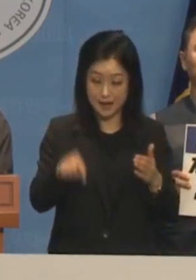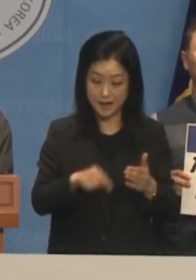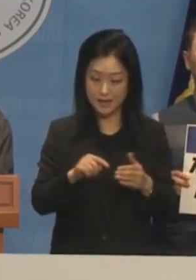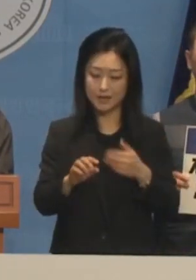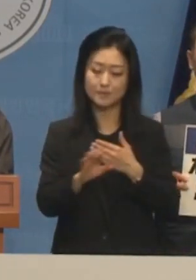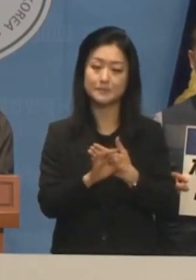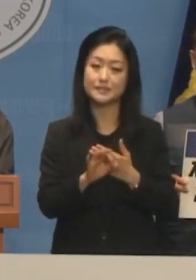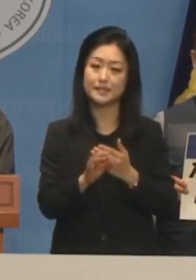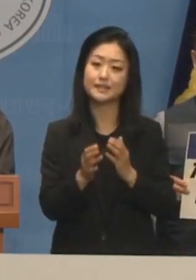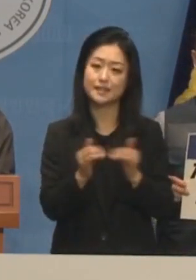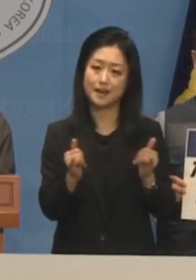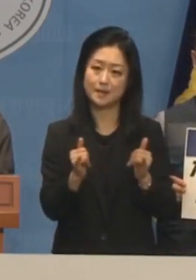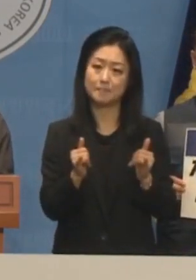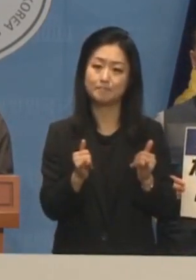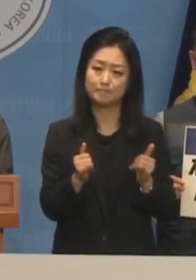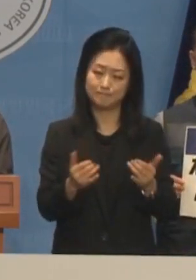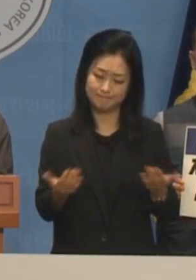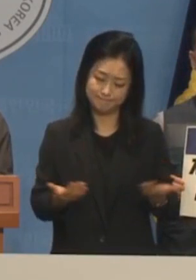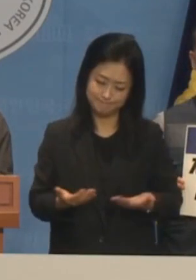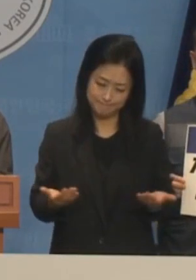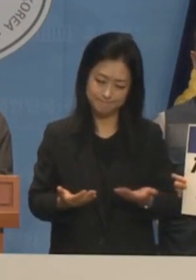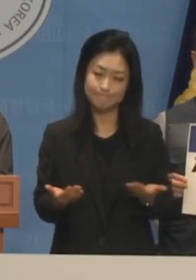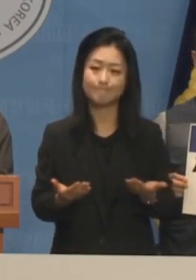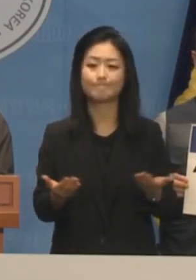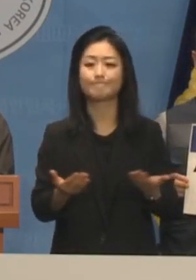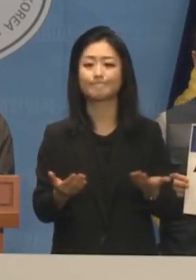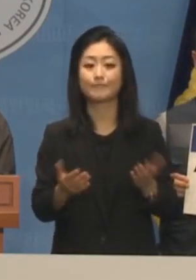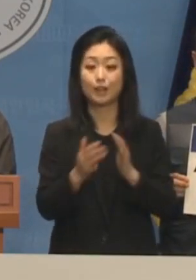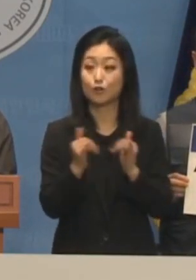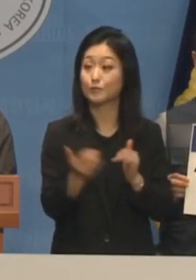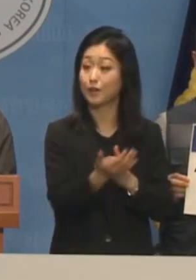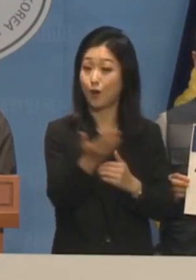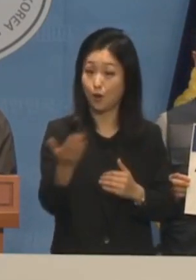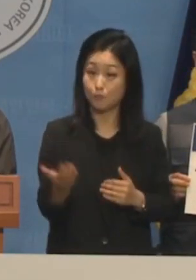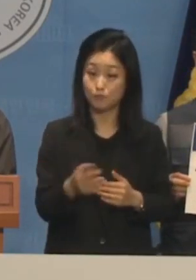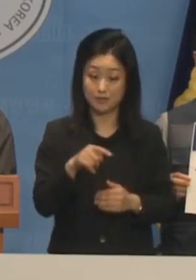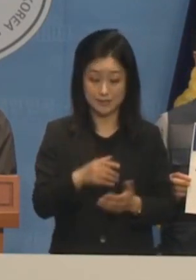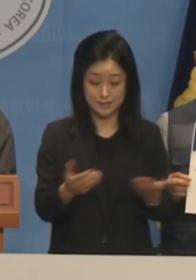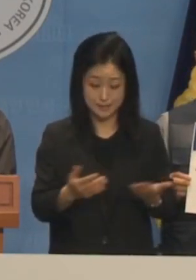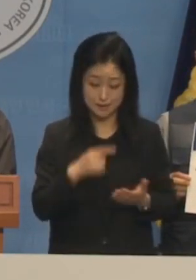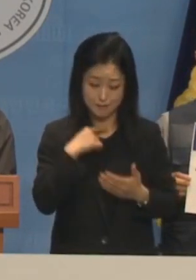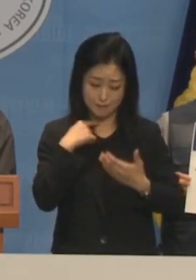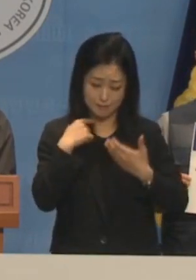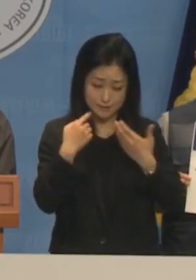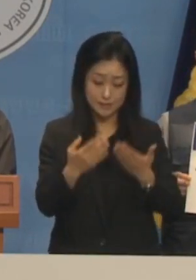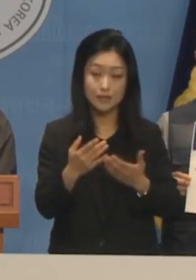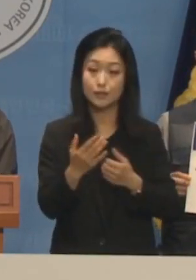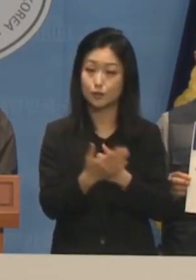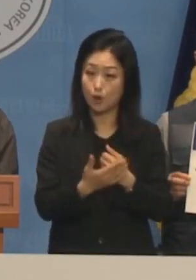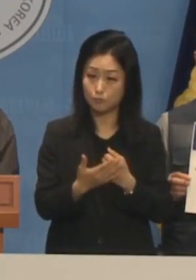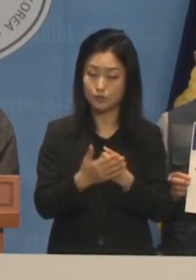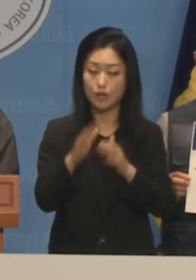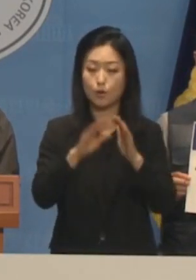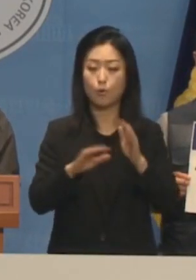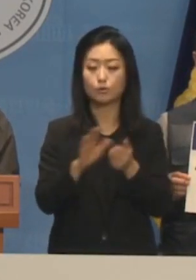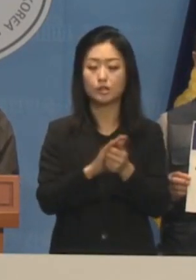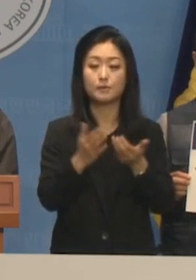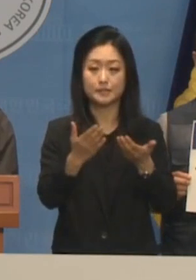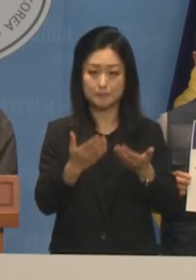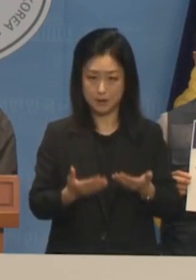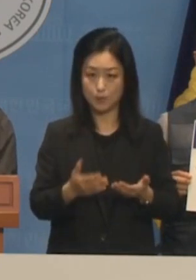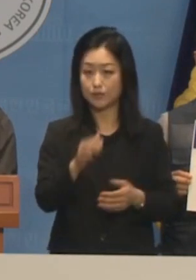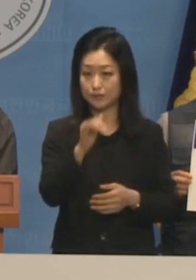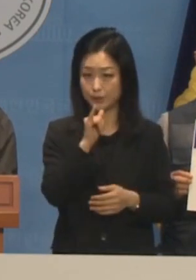비정규직 노동자들이 일을 하고 있습니다. 국민들은 이들의 헌신과 노력으로 공적 서비스를 제공받고